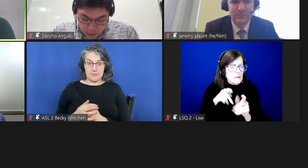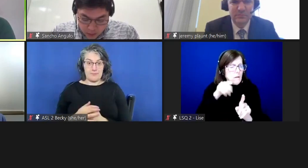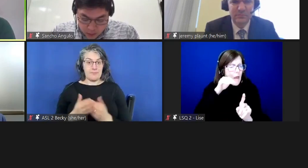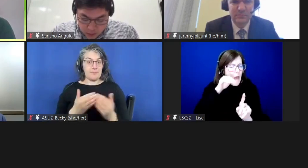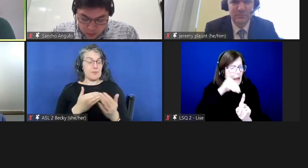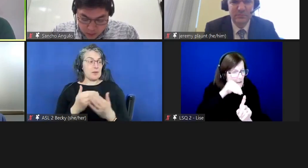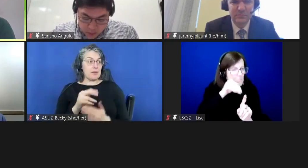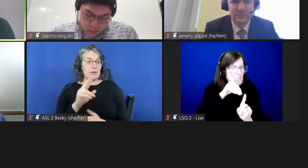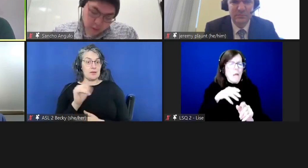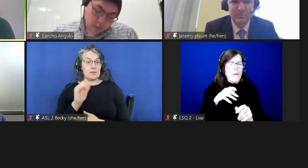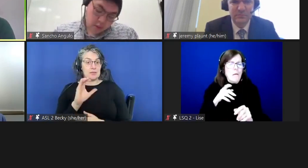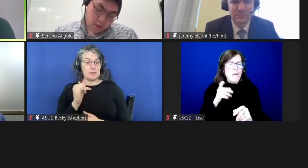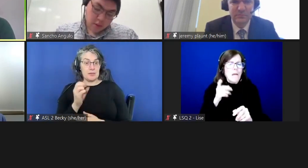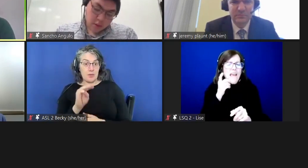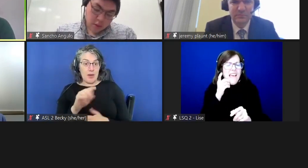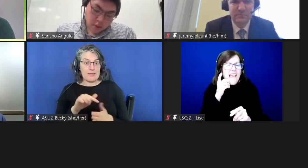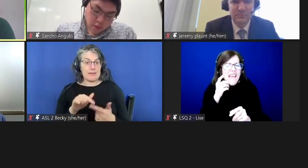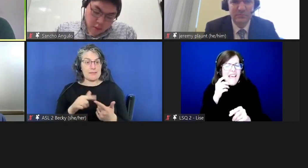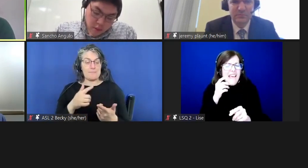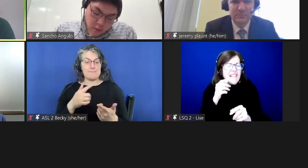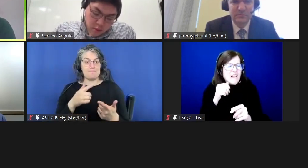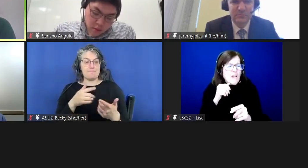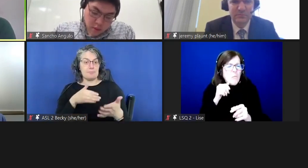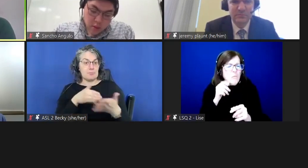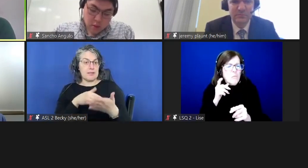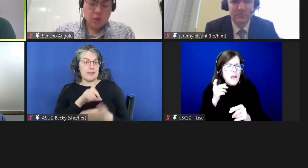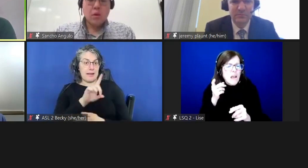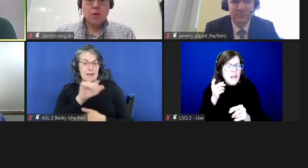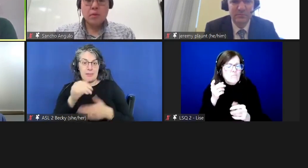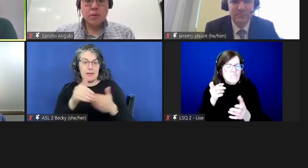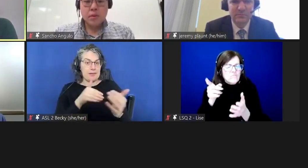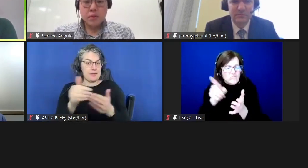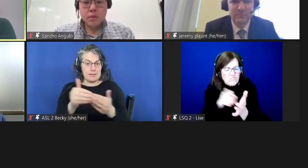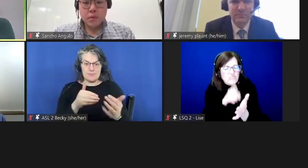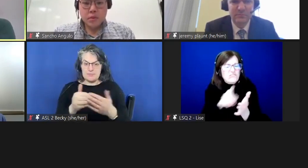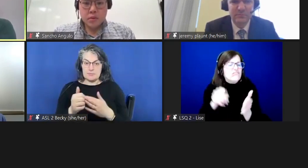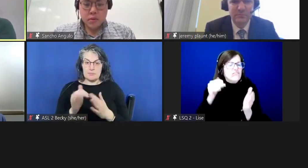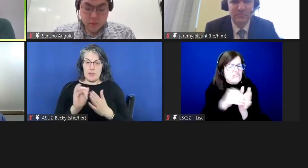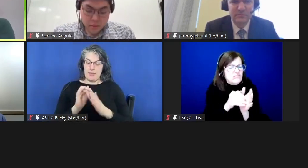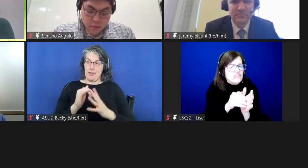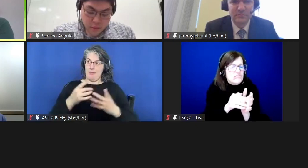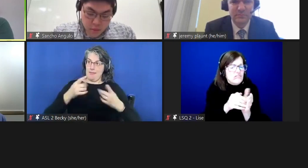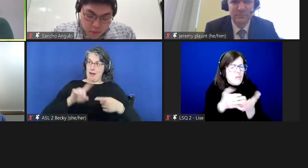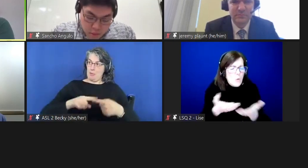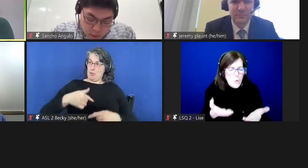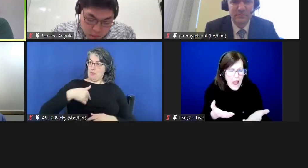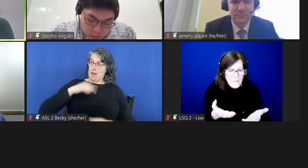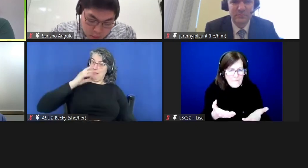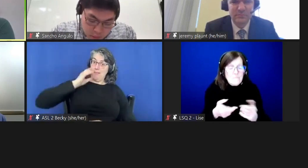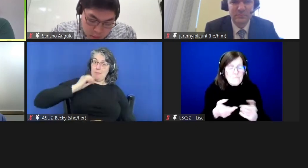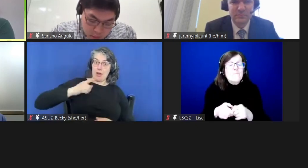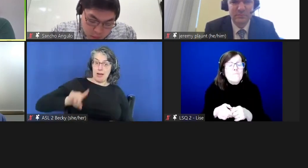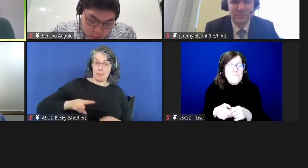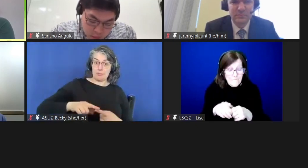s'agisse de racisme ou de handicap, eh bien, souvent,